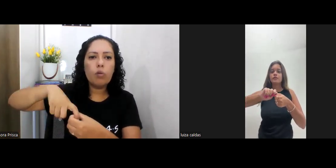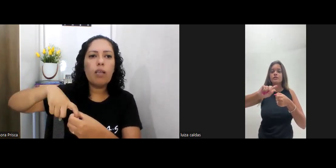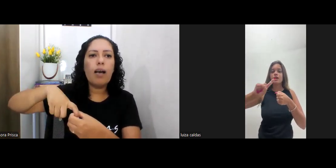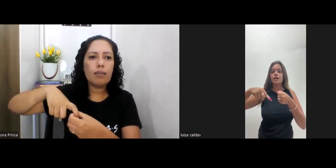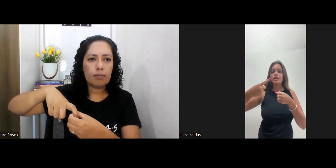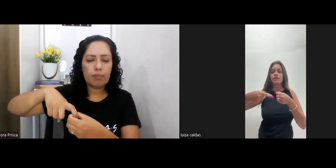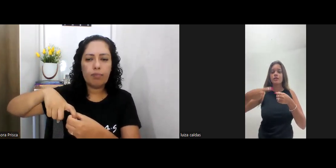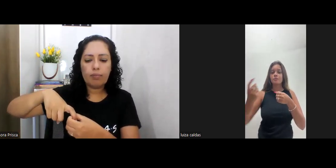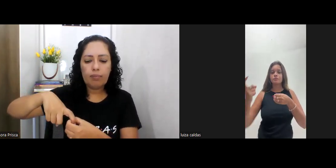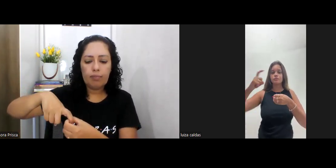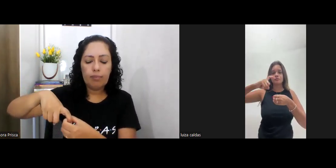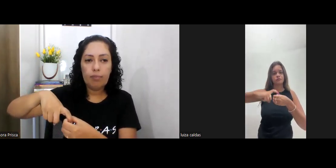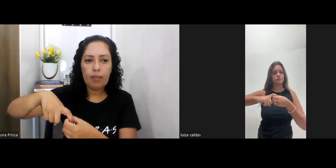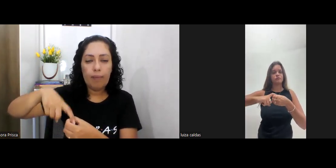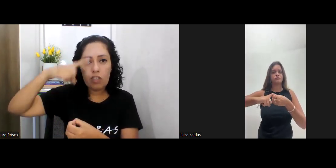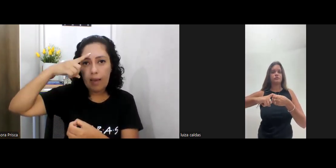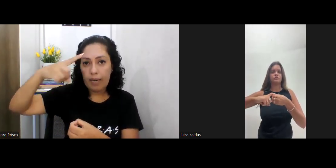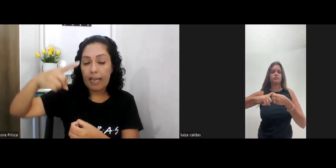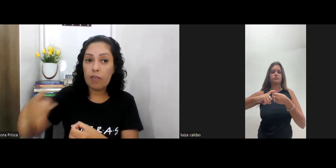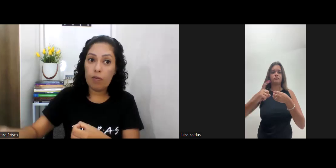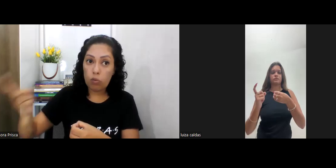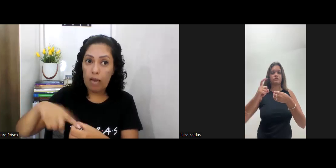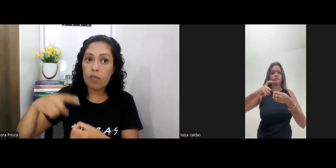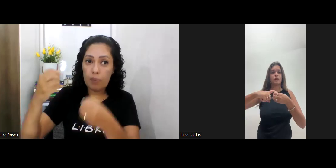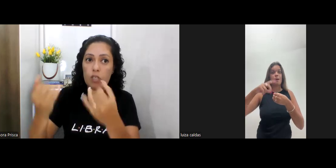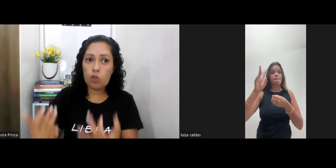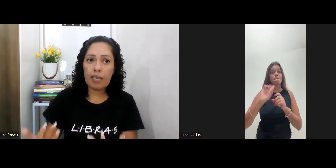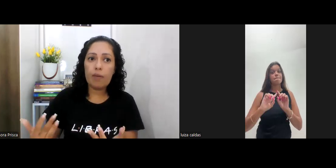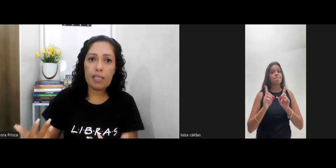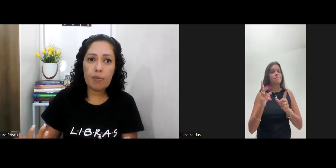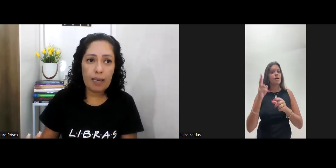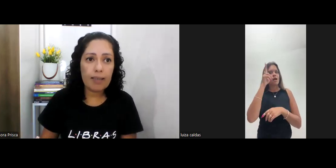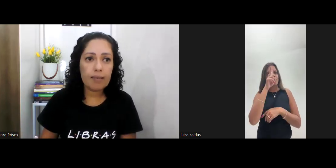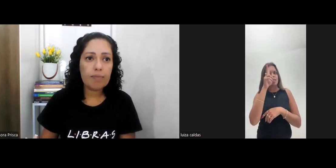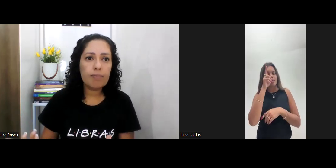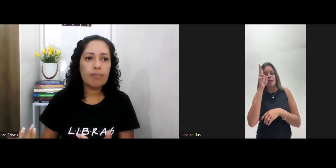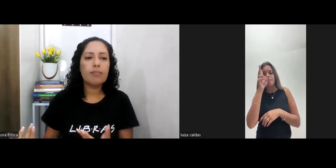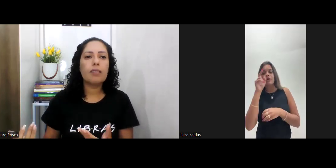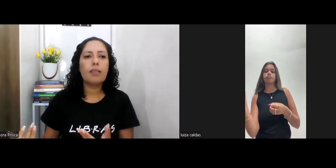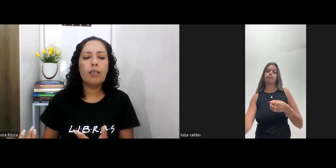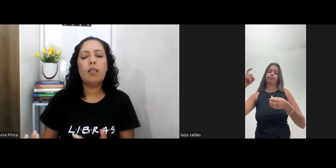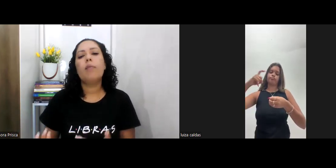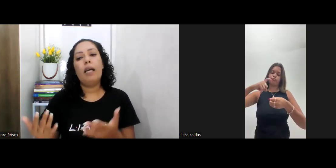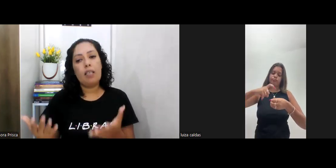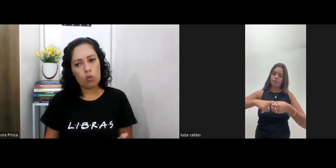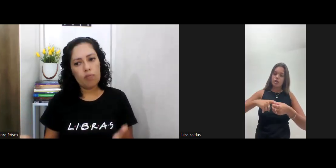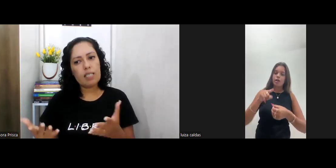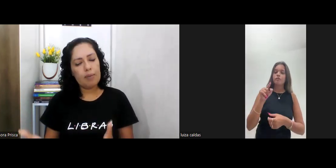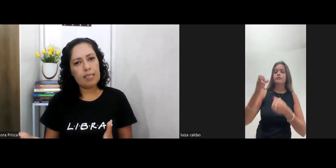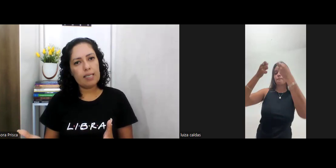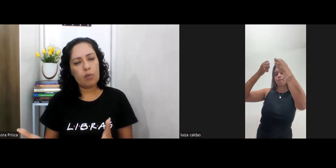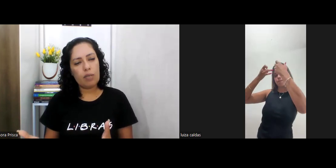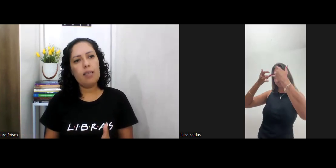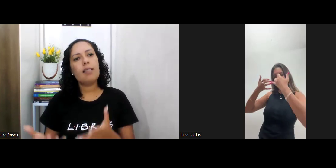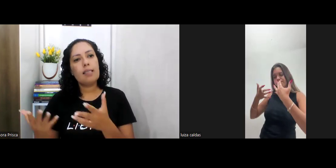Vai voltar. Mas lembra, ele vai voltar e você precisa explicar o exame para ele. Para isso,